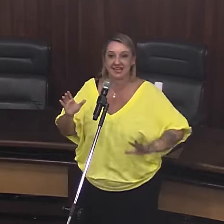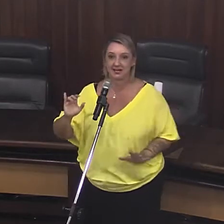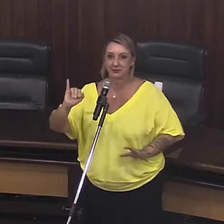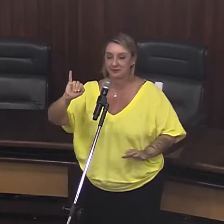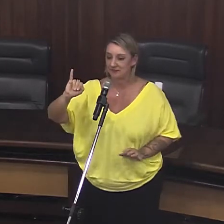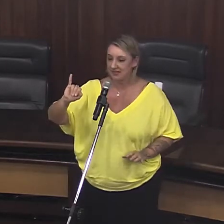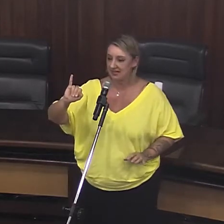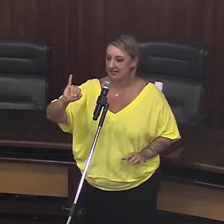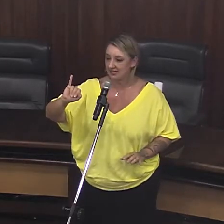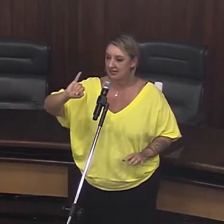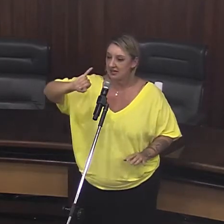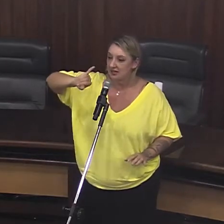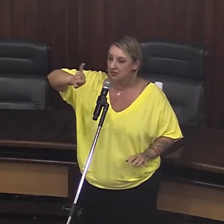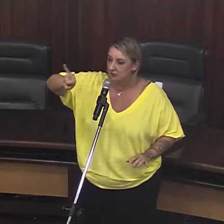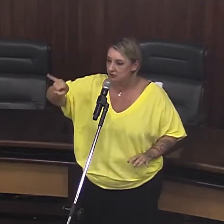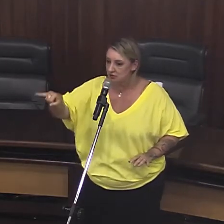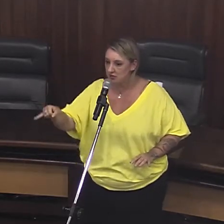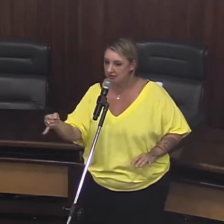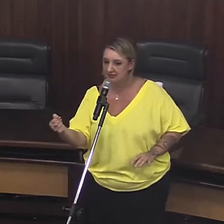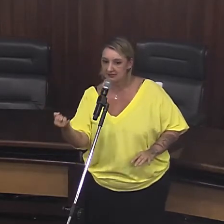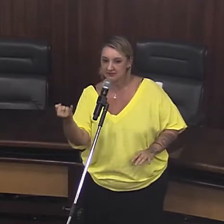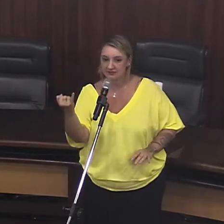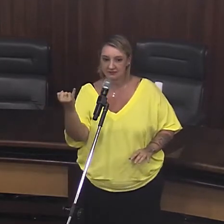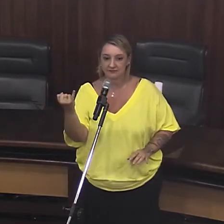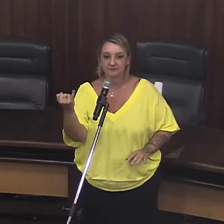certo. E o J,